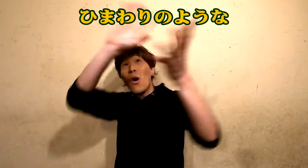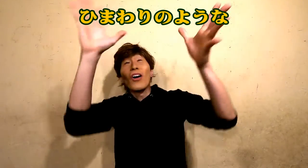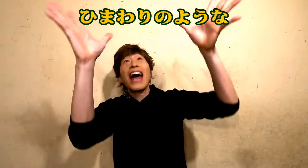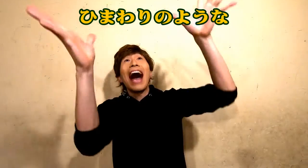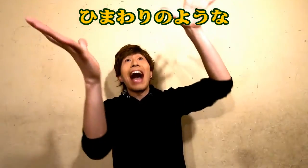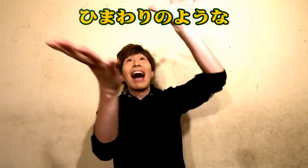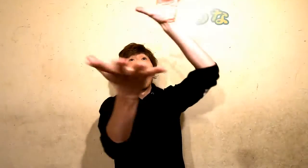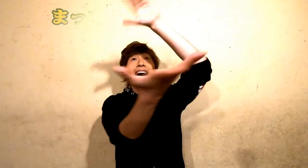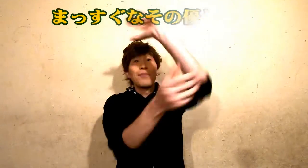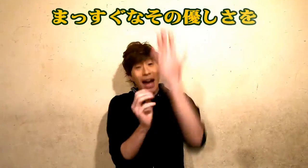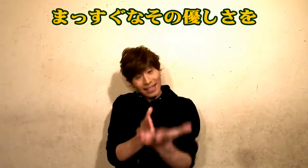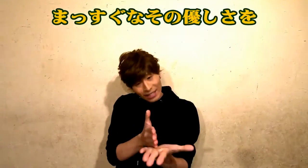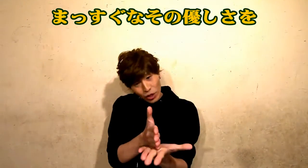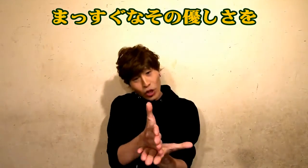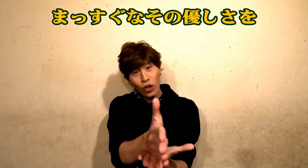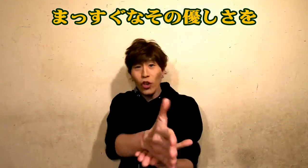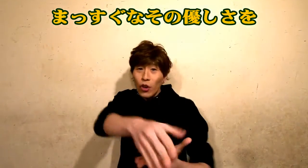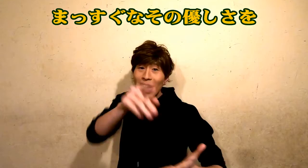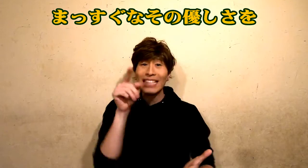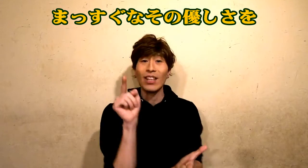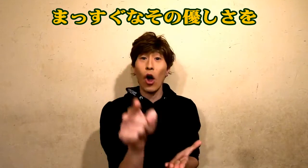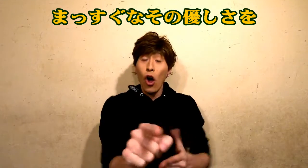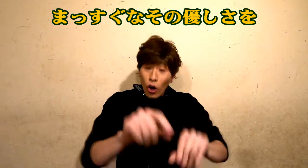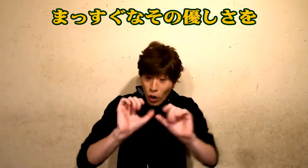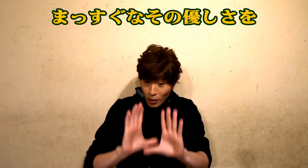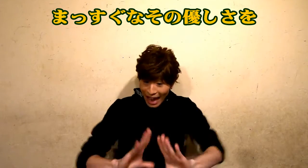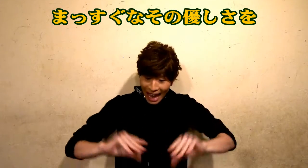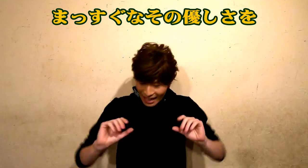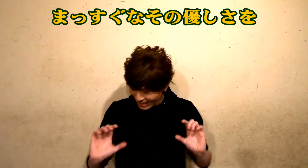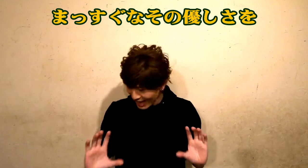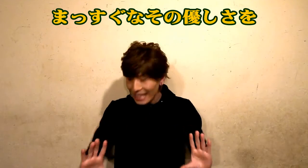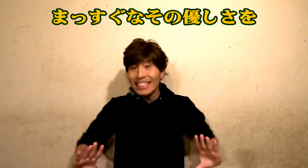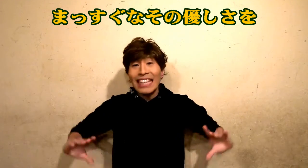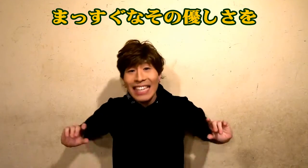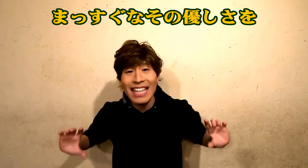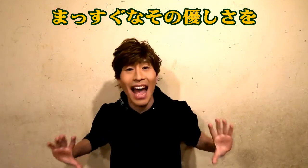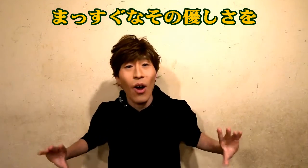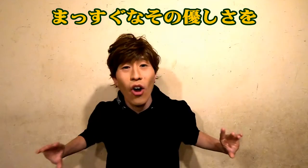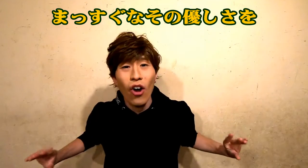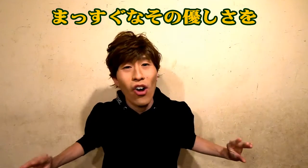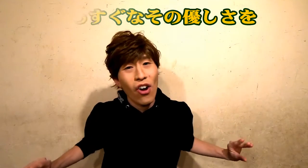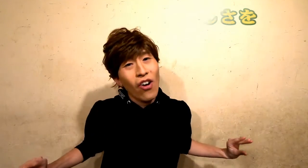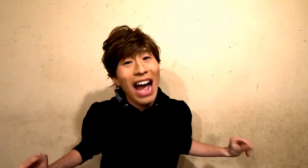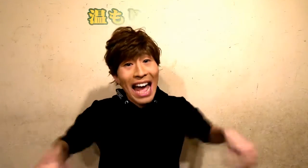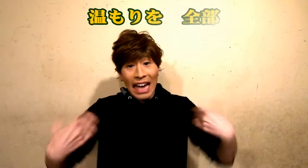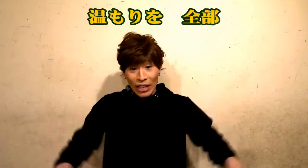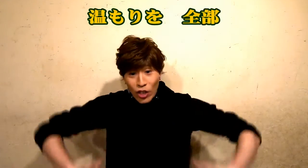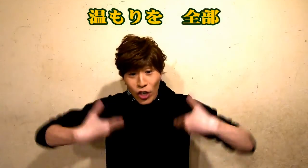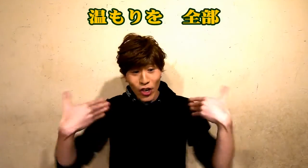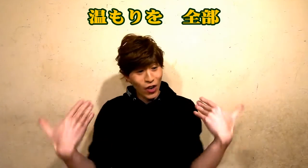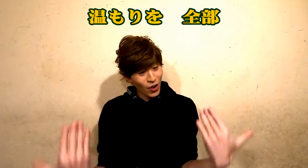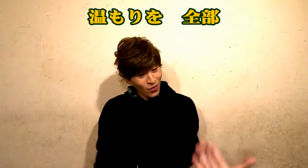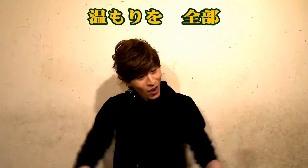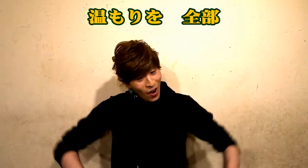なまっすぐなその優しさを、ぬくもり